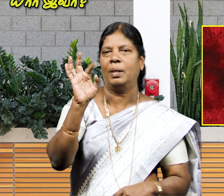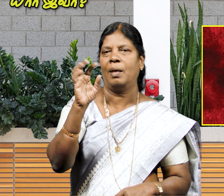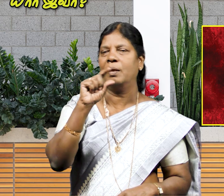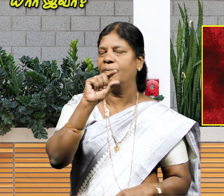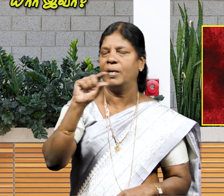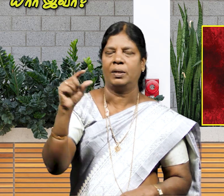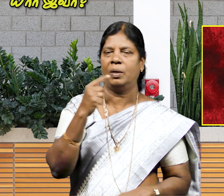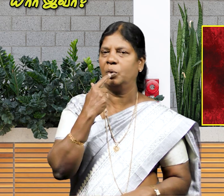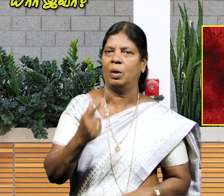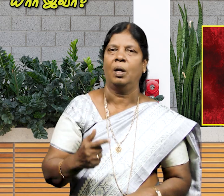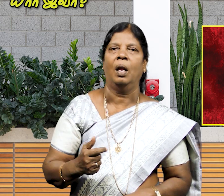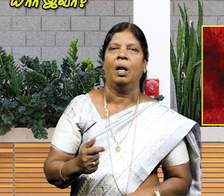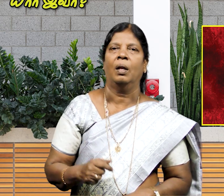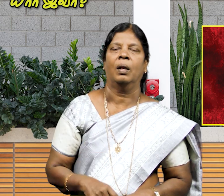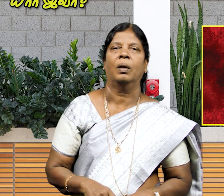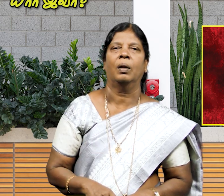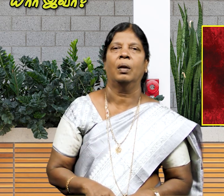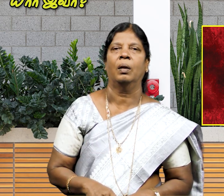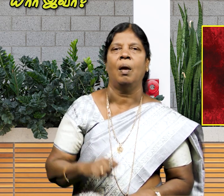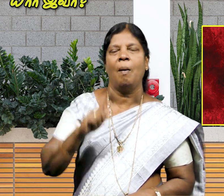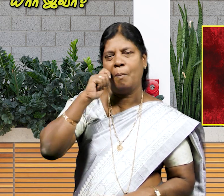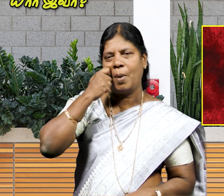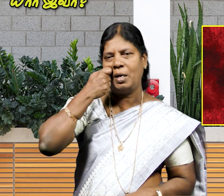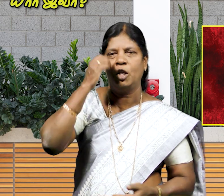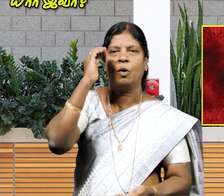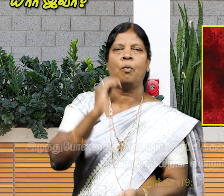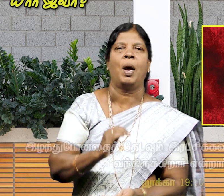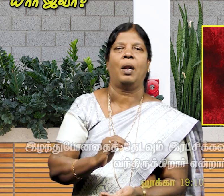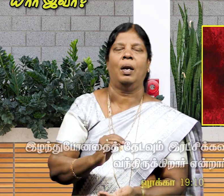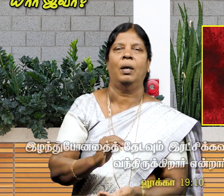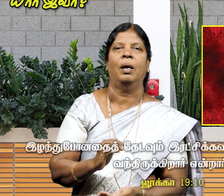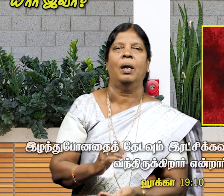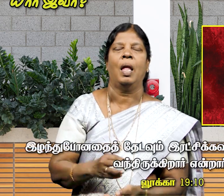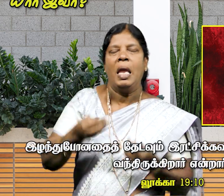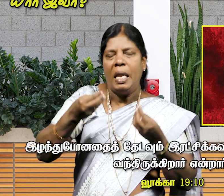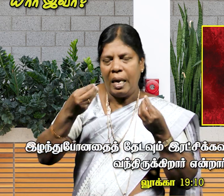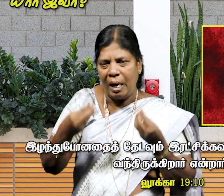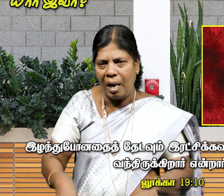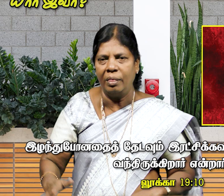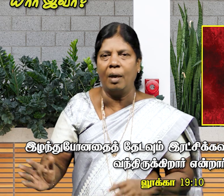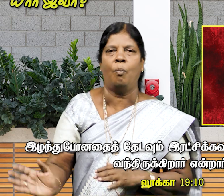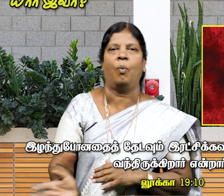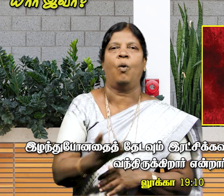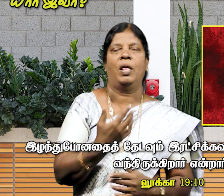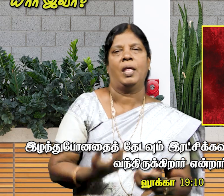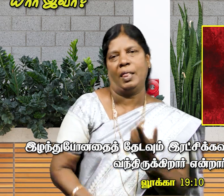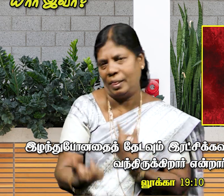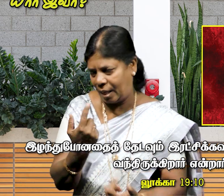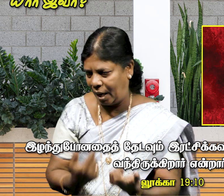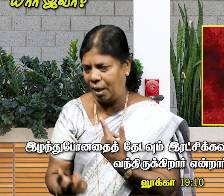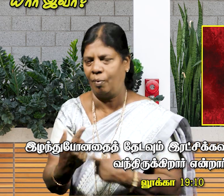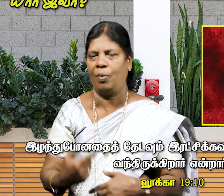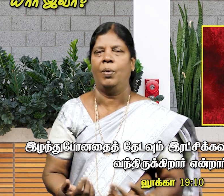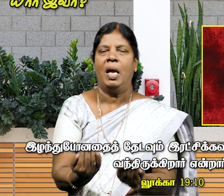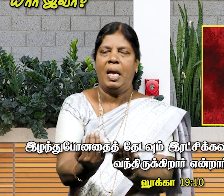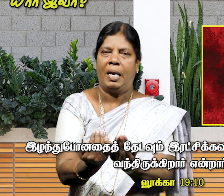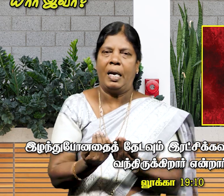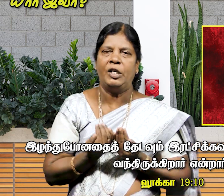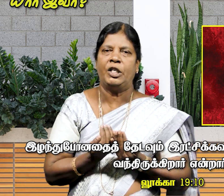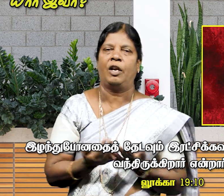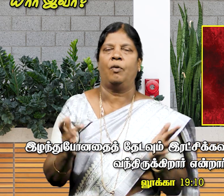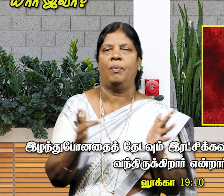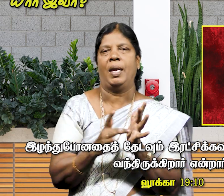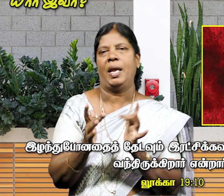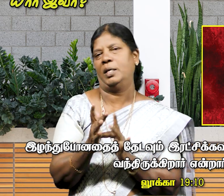19:10 எப்படி சொல்கிறார், தன்னை கூறி சொல்கிறார் மனுஷகுமாரன், இழந்து போனதை தேடவும்